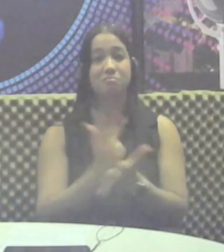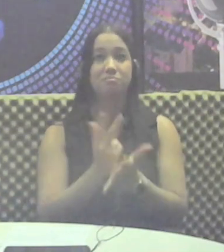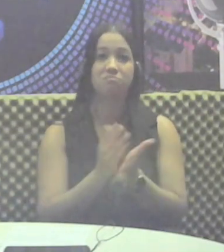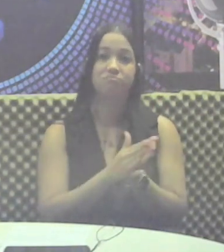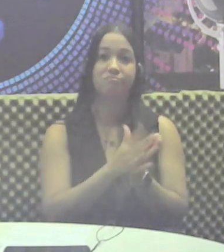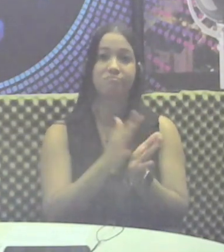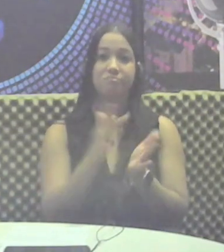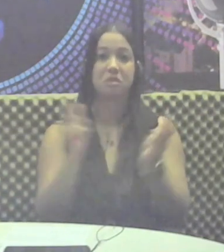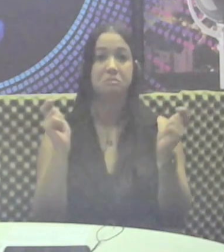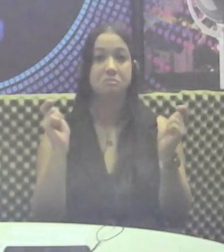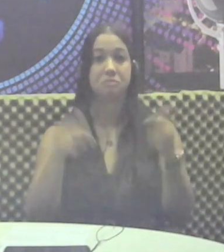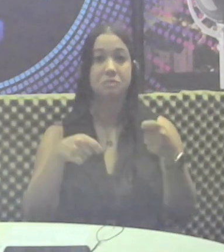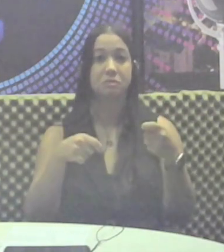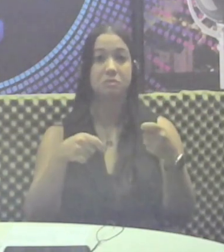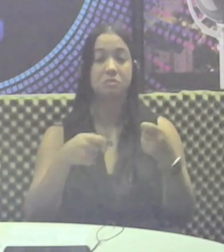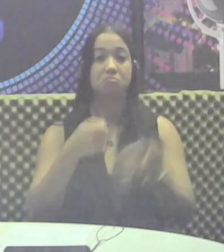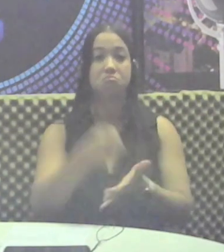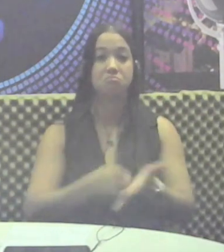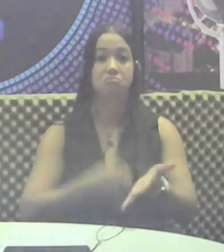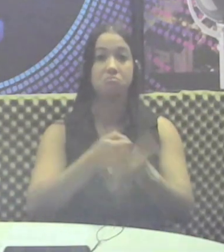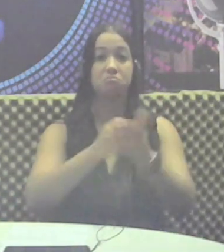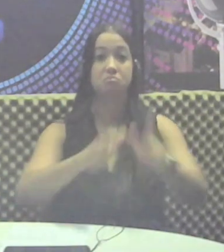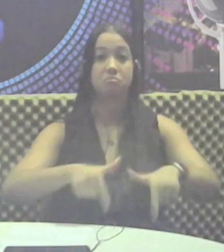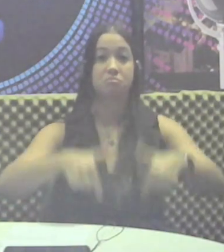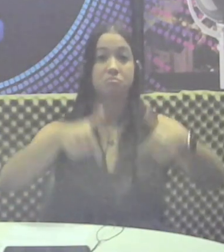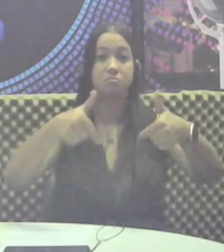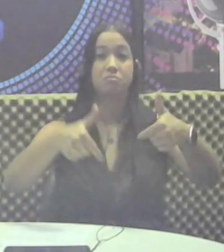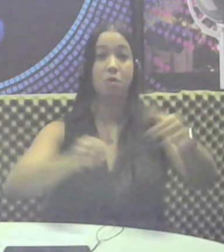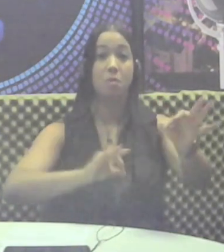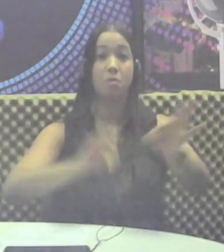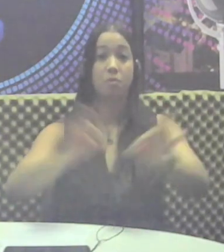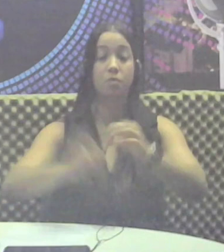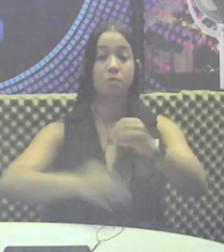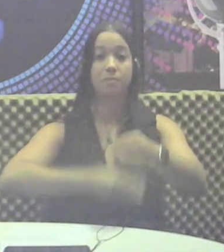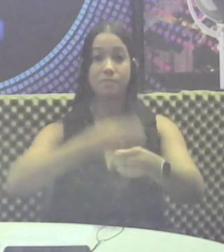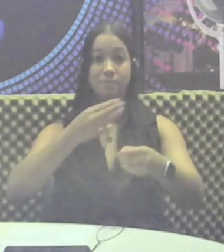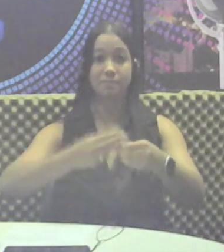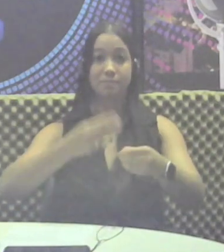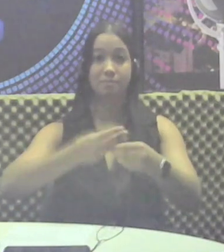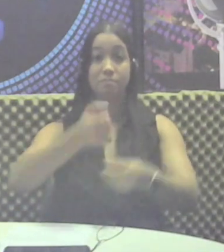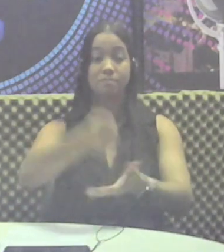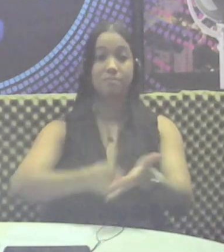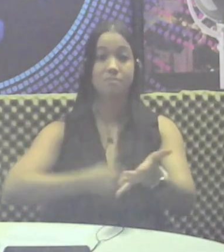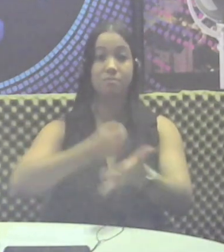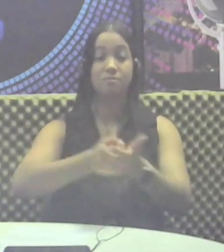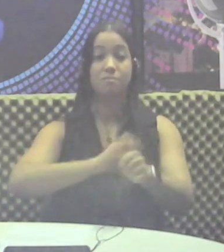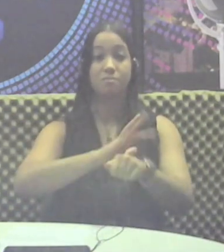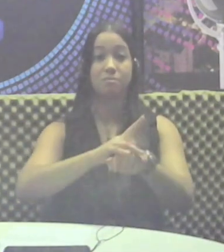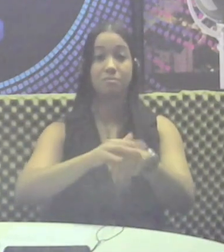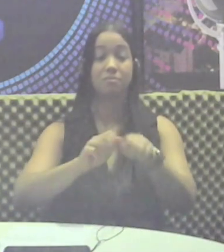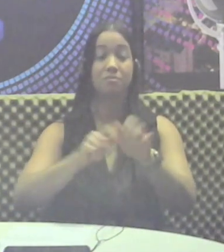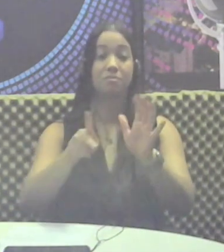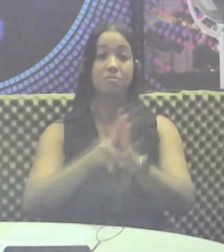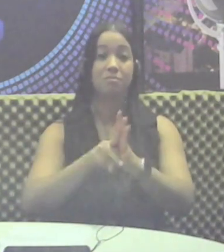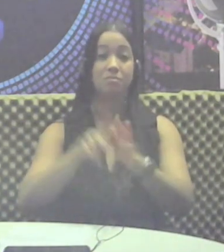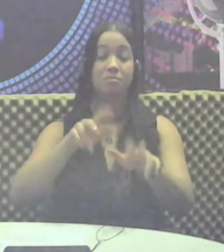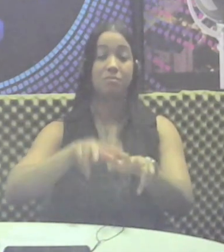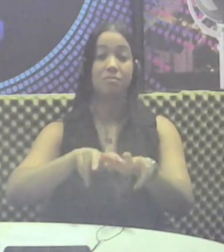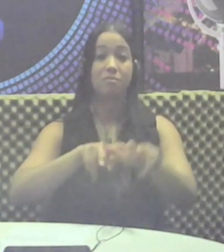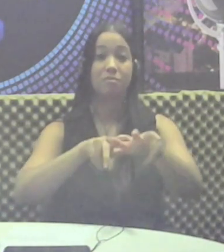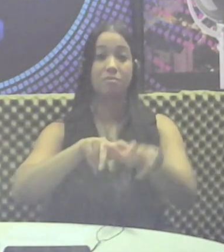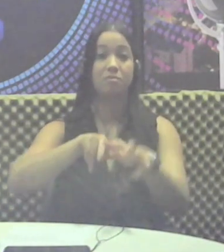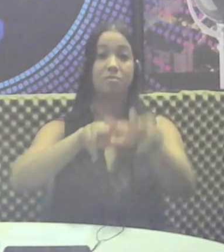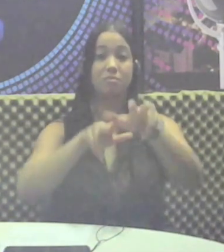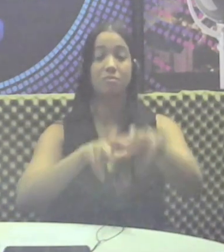a capacidade de uma das frentes de atuação das equipes do Programa Municipal de Combate às Doenças Transmitidas pelo Aedes,